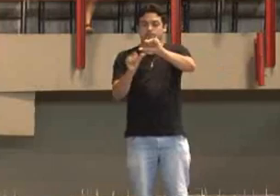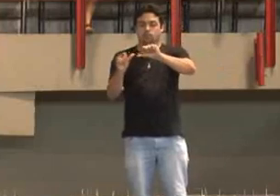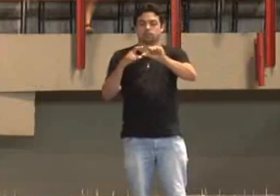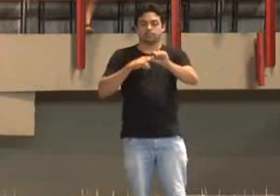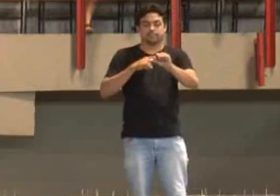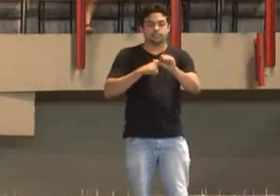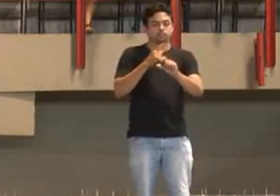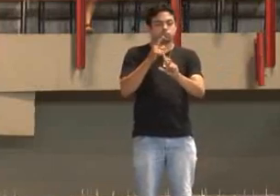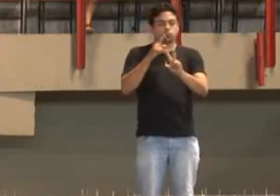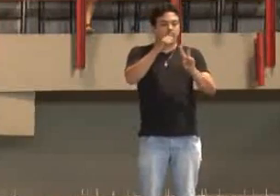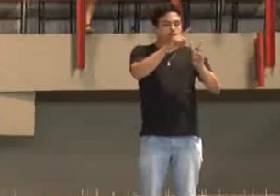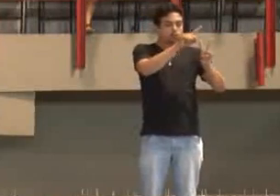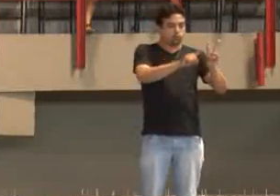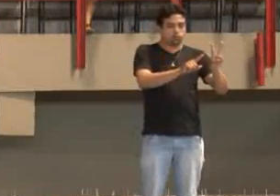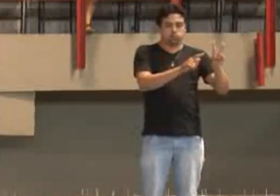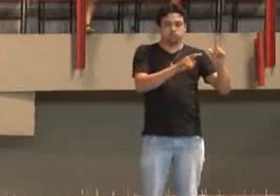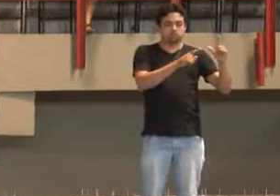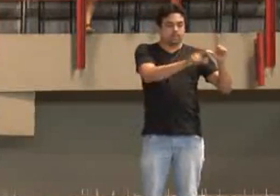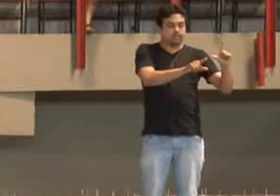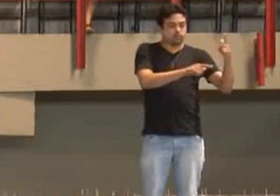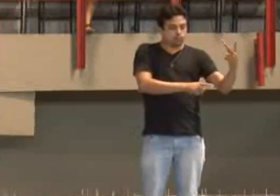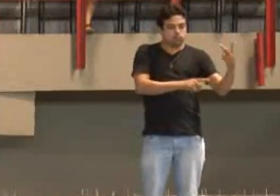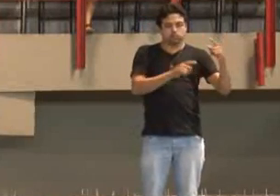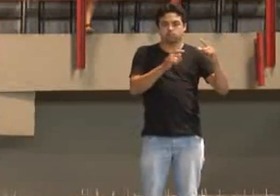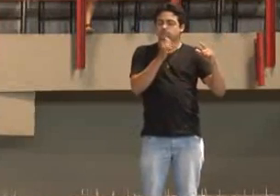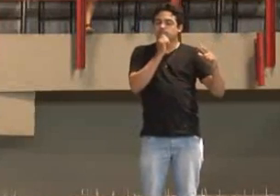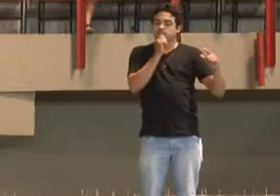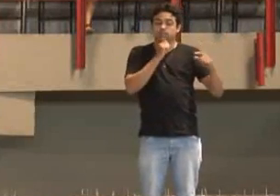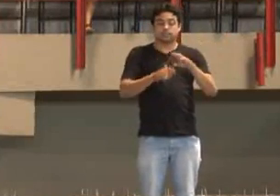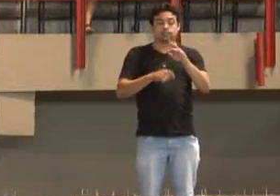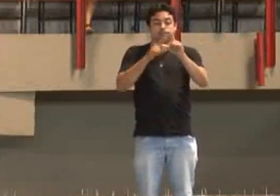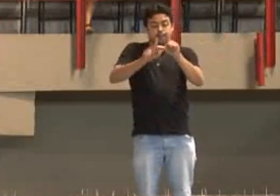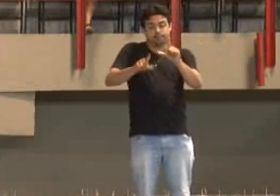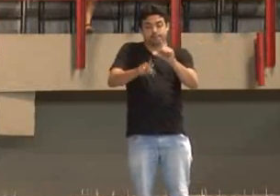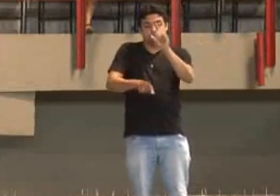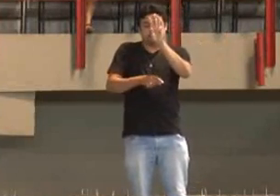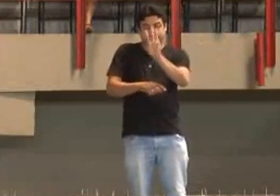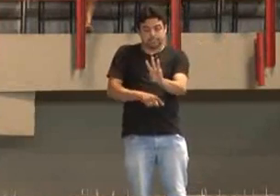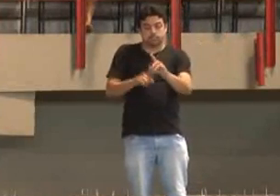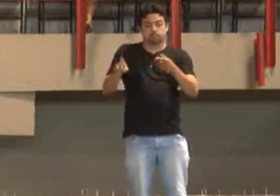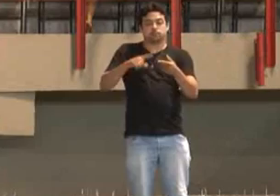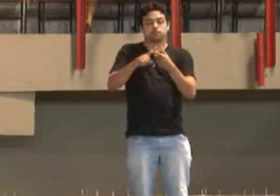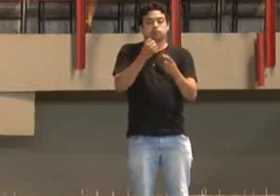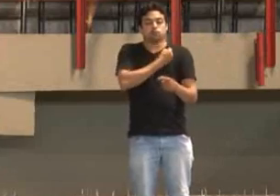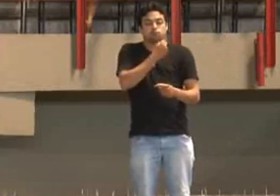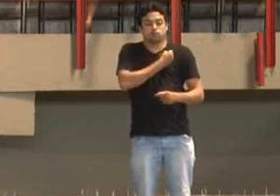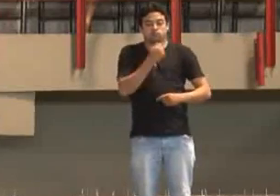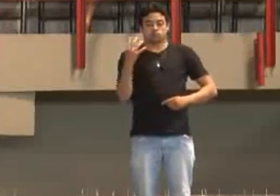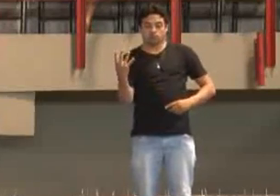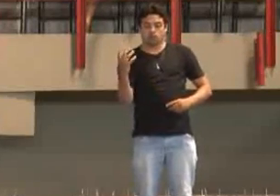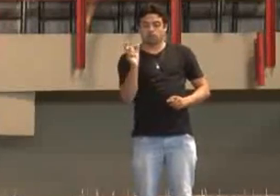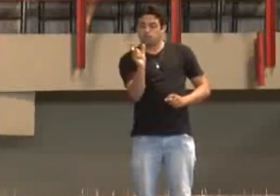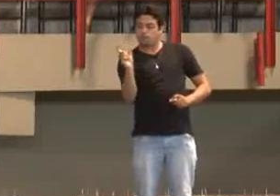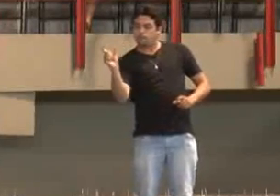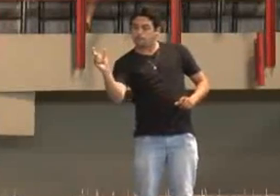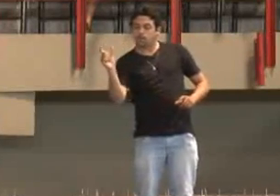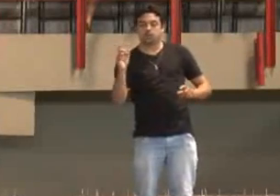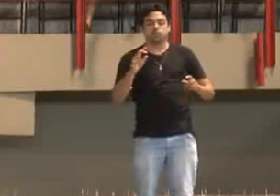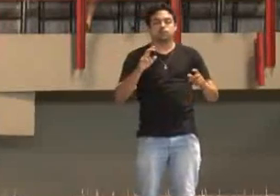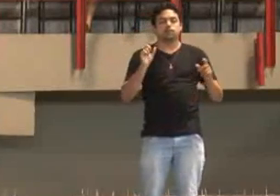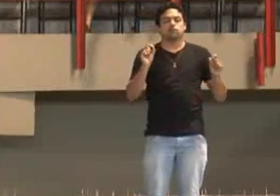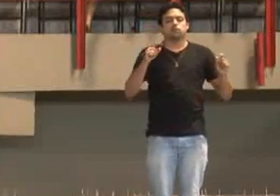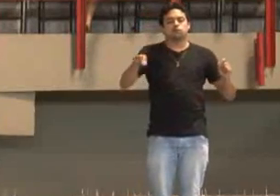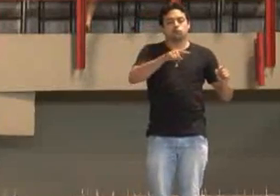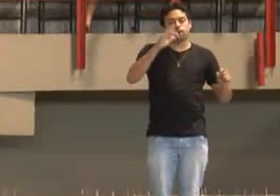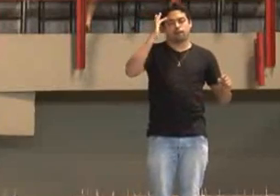têm mais 2 letras e 4 algarismos. Elas têm agora 3 letras e 4 algarismos. Pessoal, por que é que